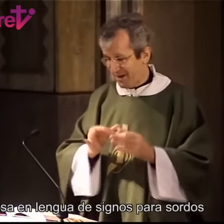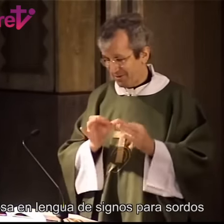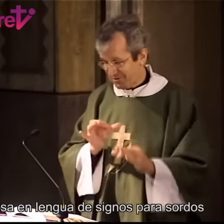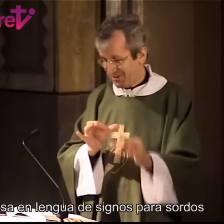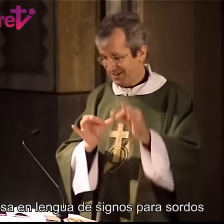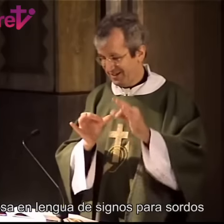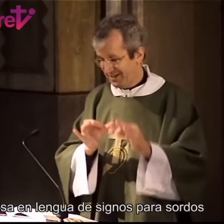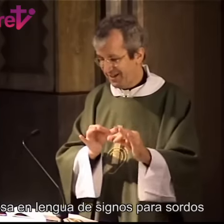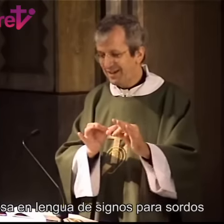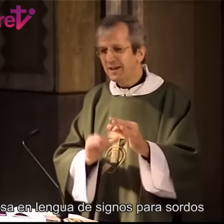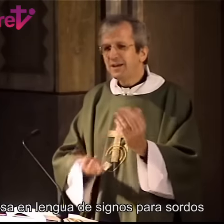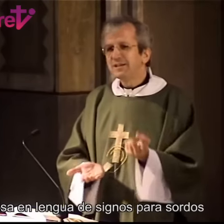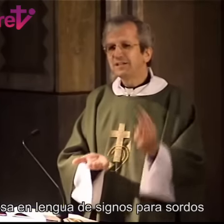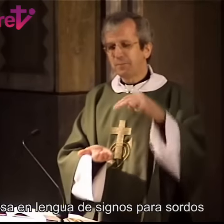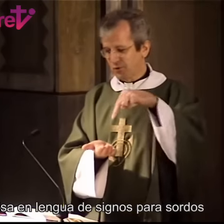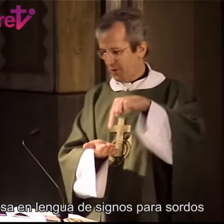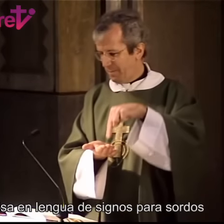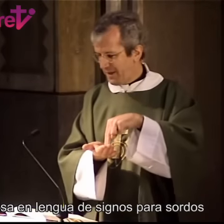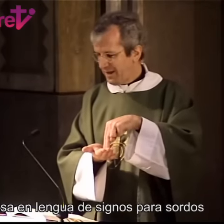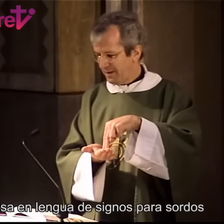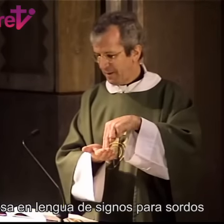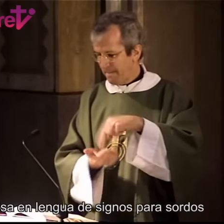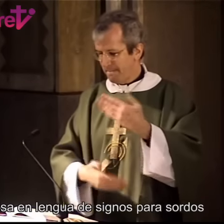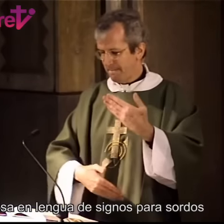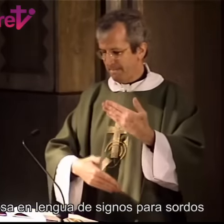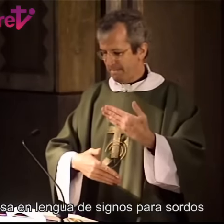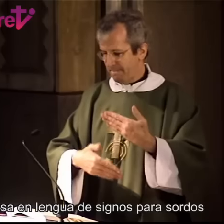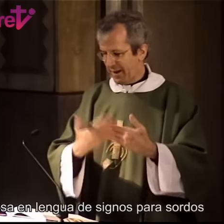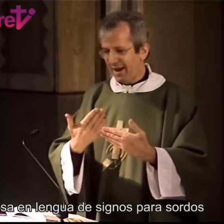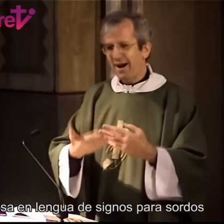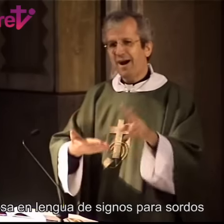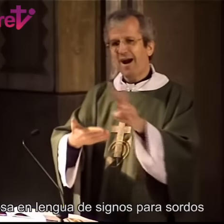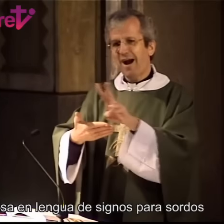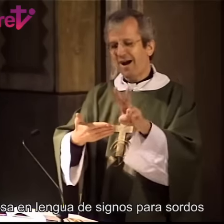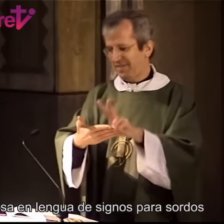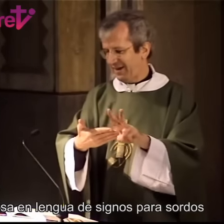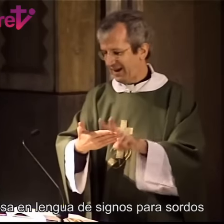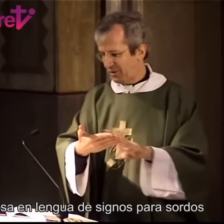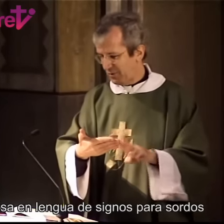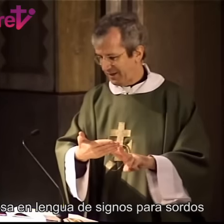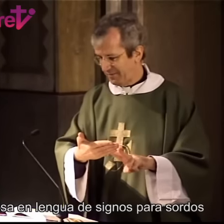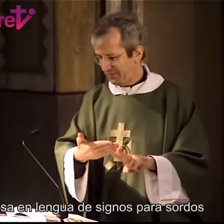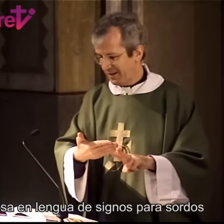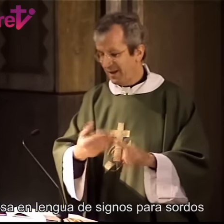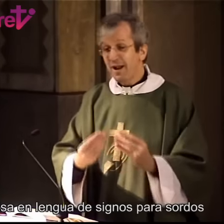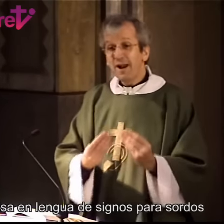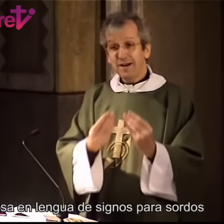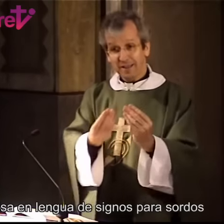sábados. Se puso en pie para hacer la lectura. Le